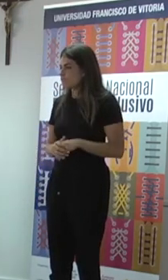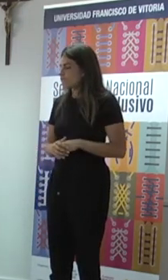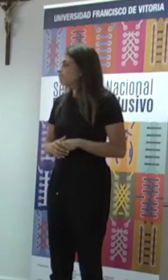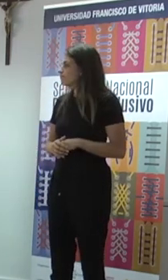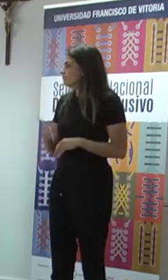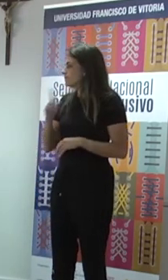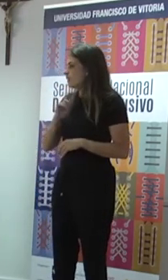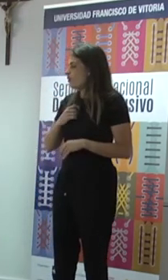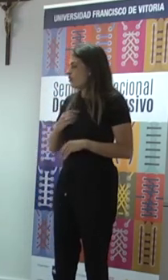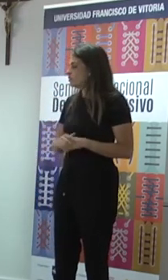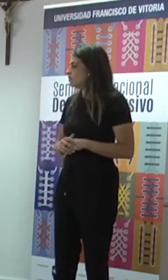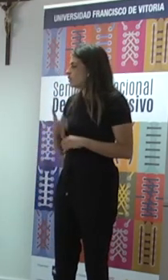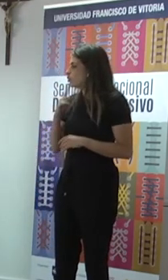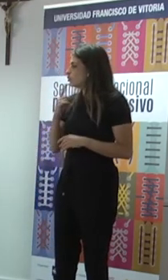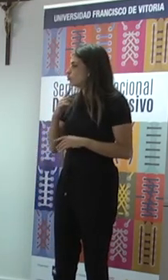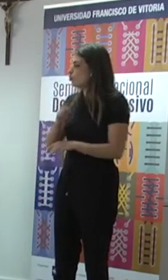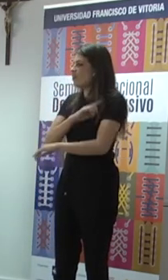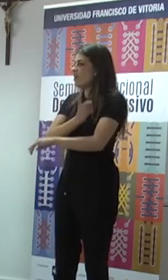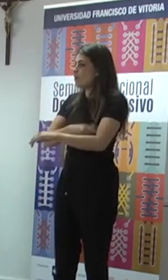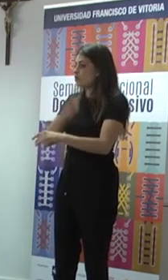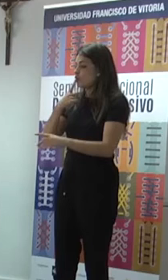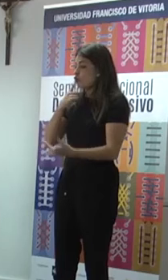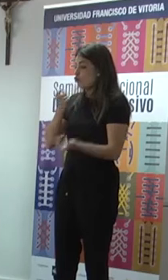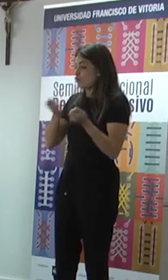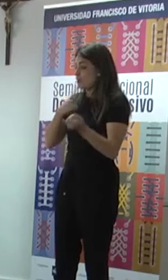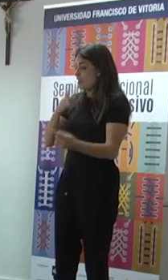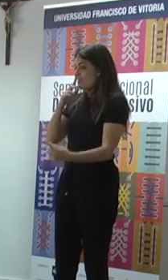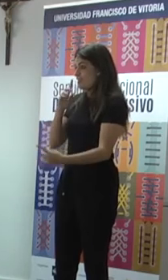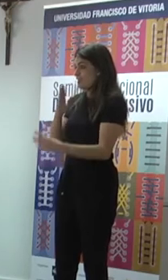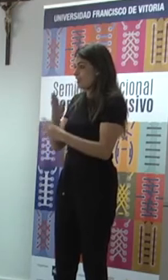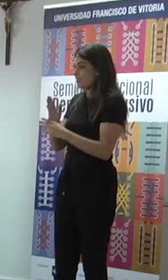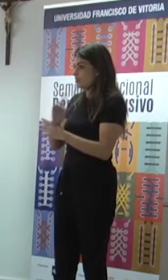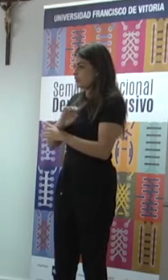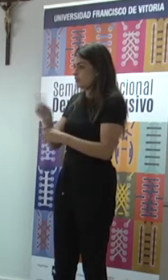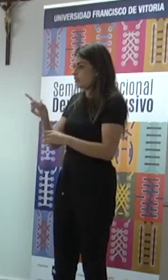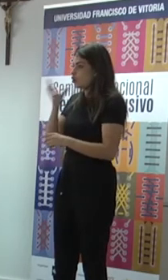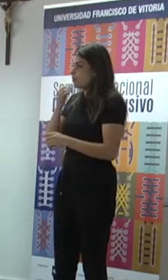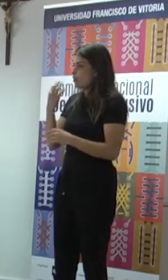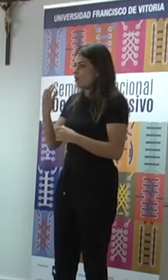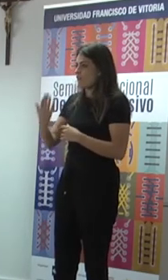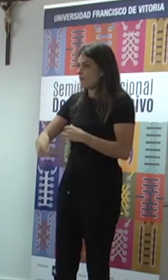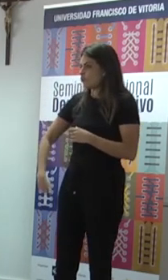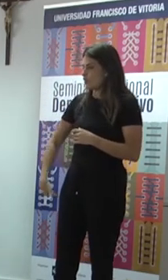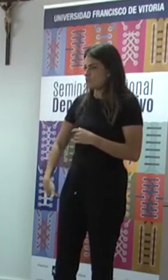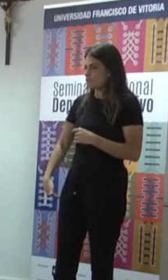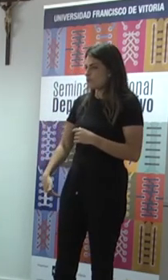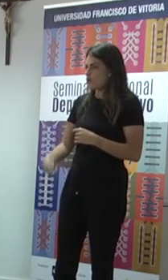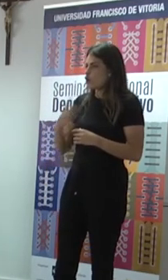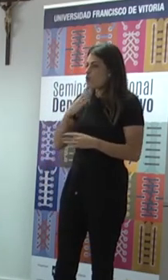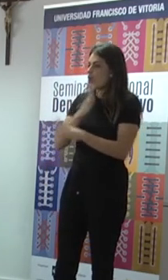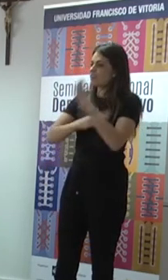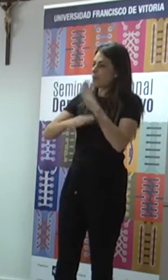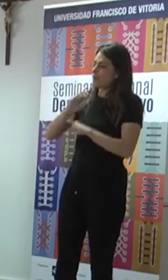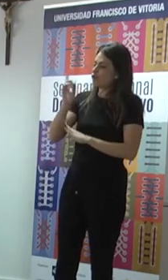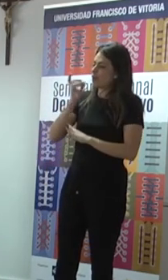Entonces, estaba pensando, es que no es un deporte que lleve yo directamente, pero es verdad que lleva a mi compañera, pero es verdad, claro, es que tienes que tener amputación, no te vale con tener una discapacidad